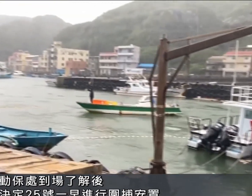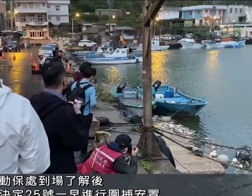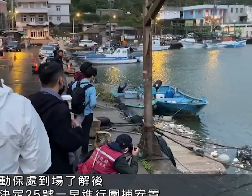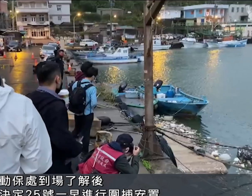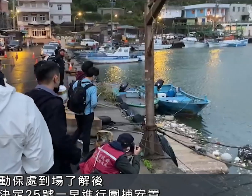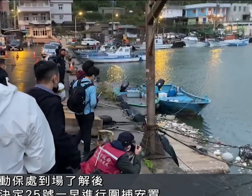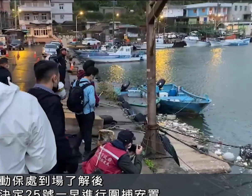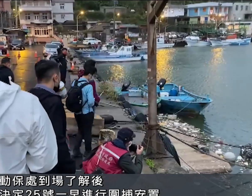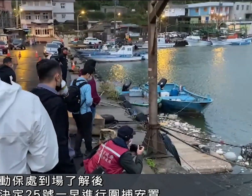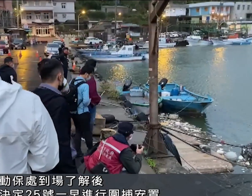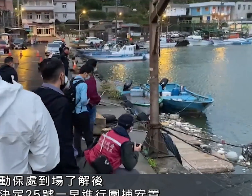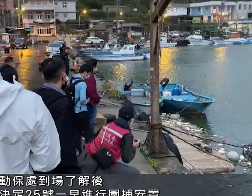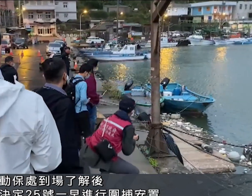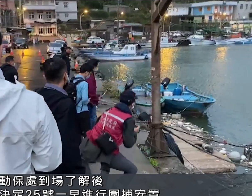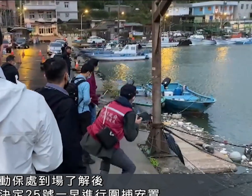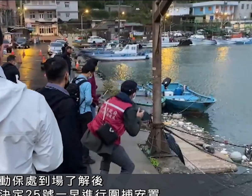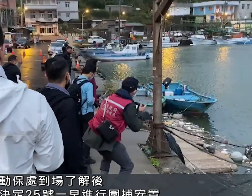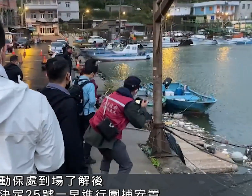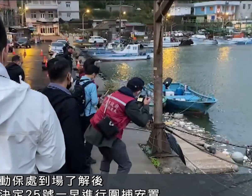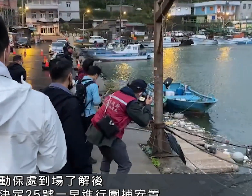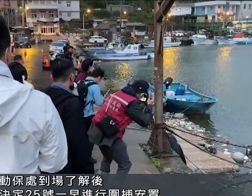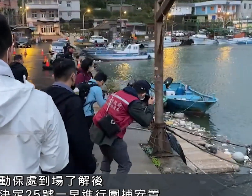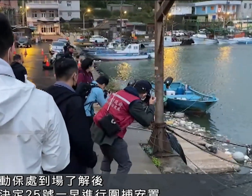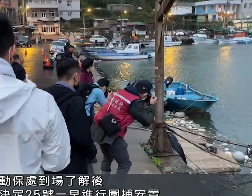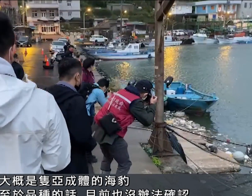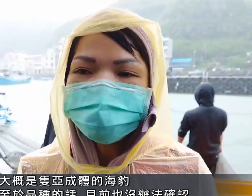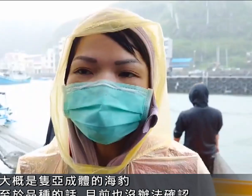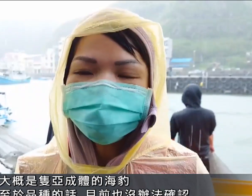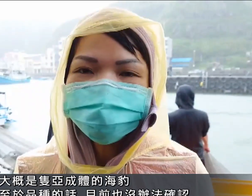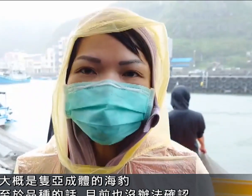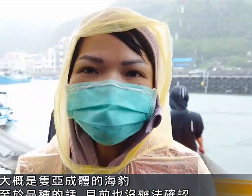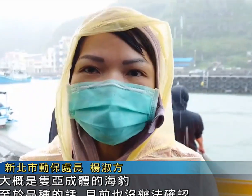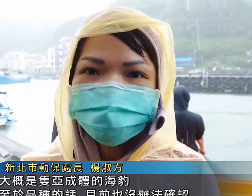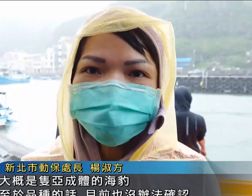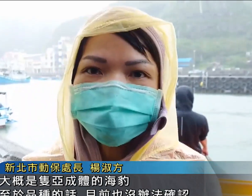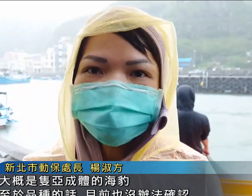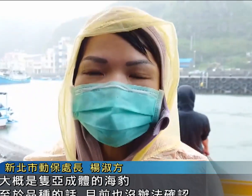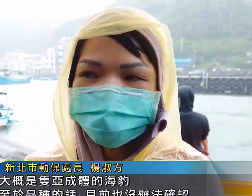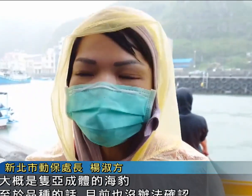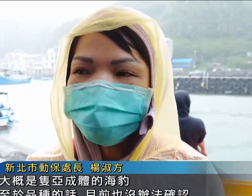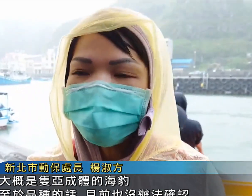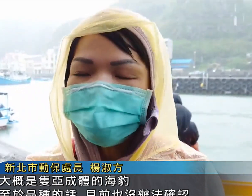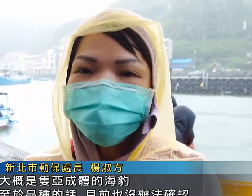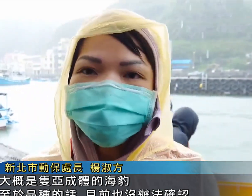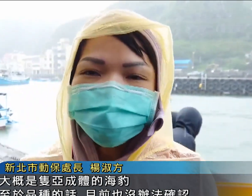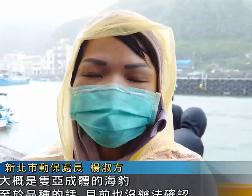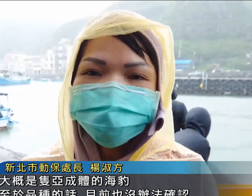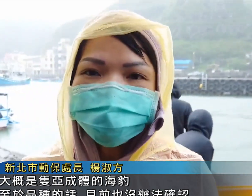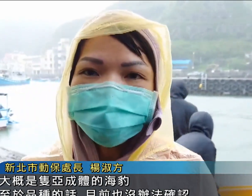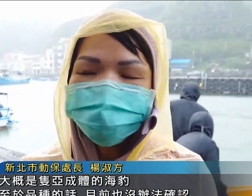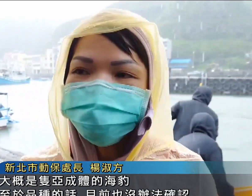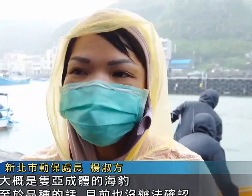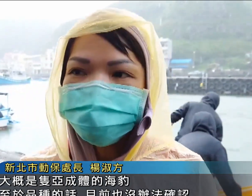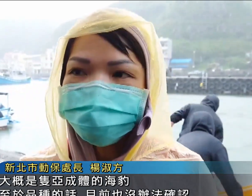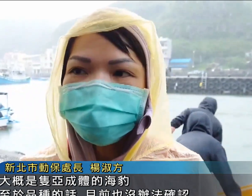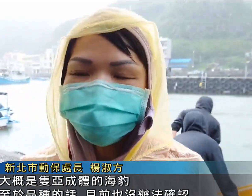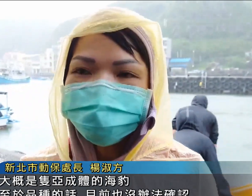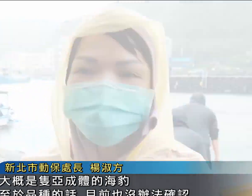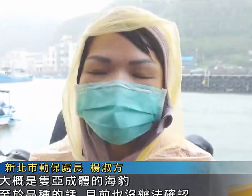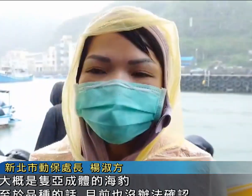后，决定25号一早进行围捕安置。 大概是只亚成体的海豹，那至于品种的话，目前我们没办法确认。海